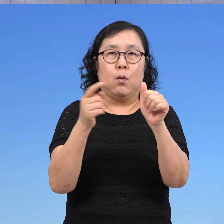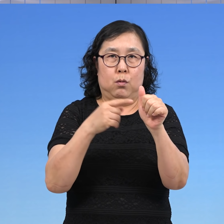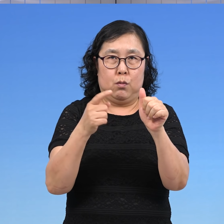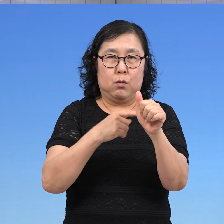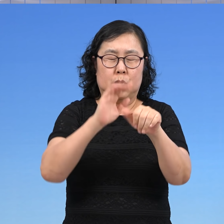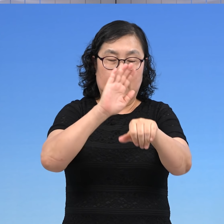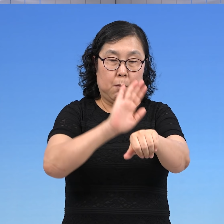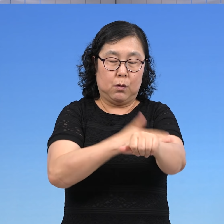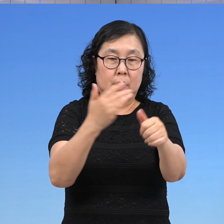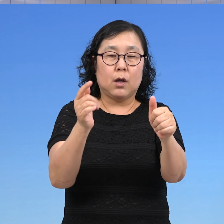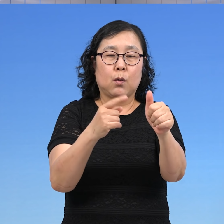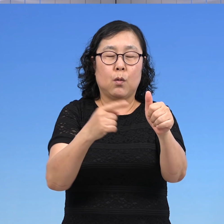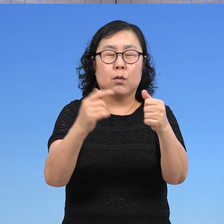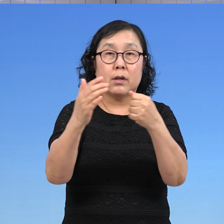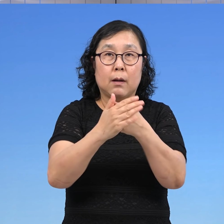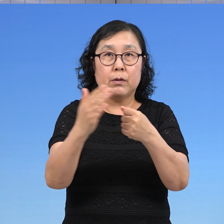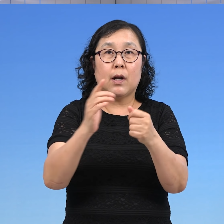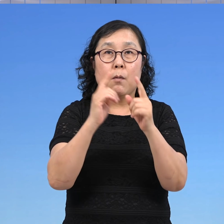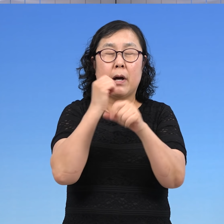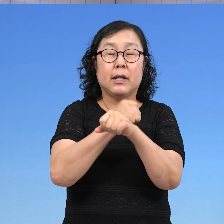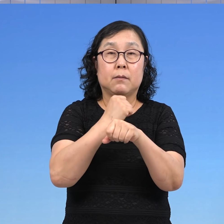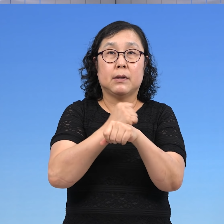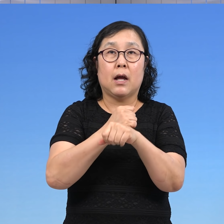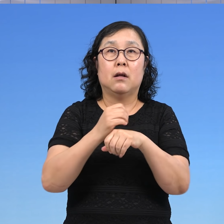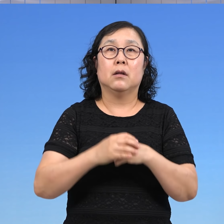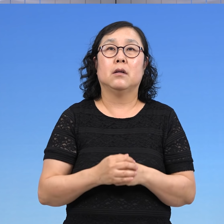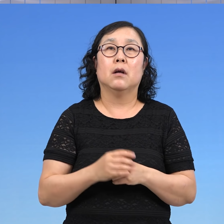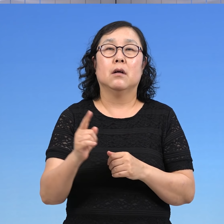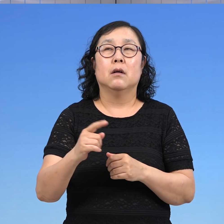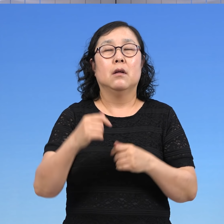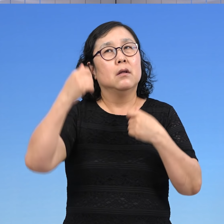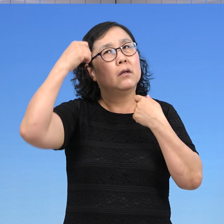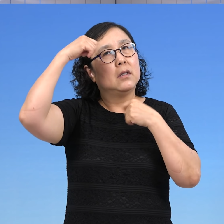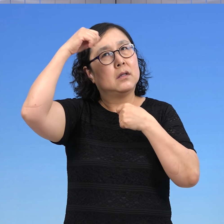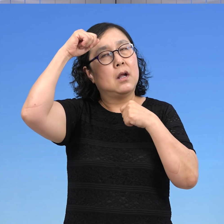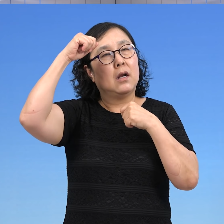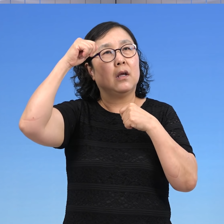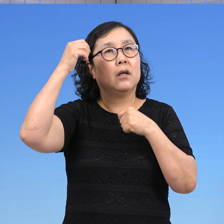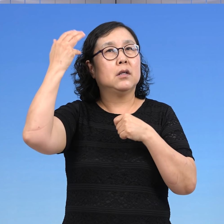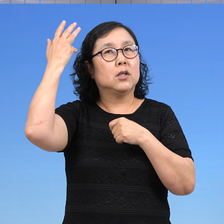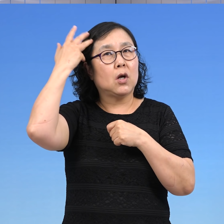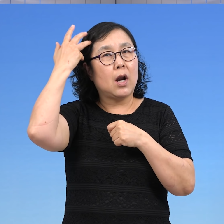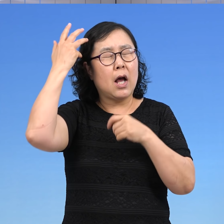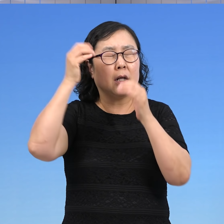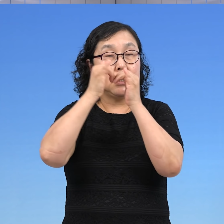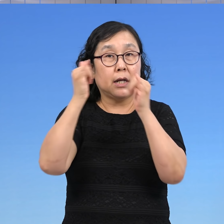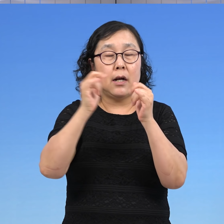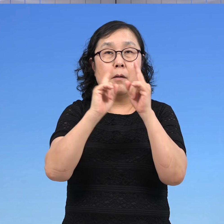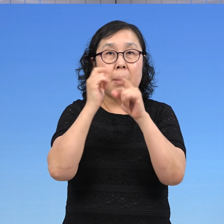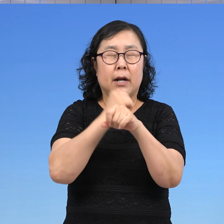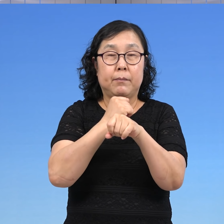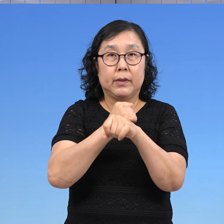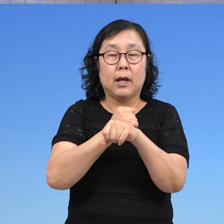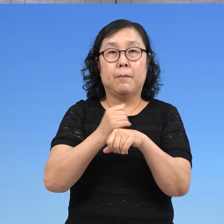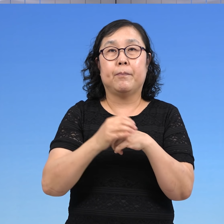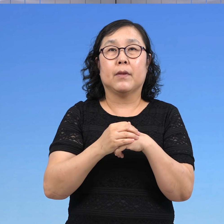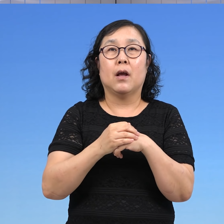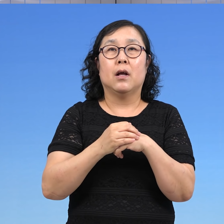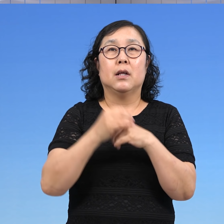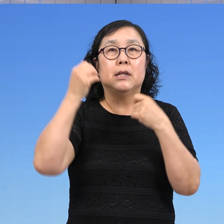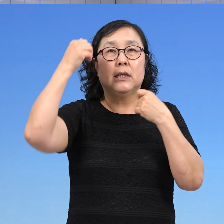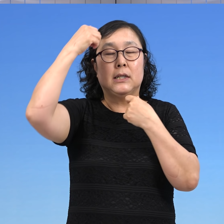강의 중에 이 프랑코 베라르디 라고 하는 이태리 철학자를 언급을 하더라구요 이태리